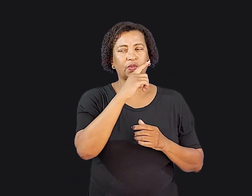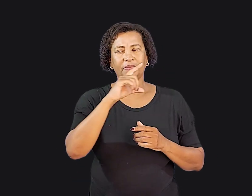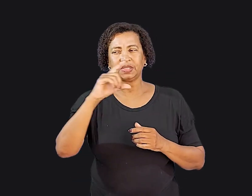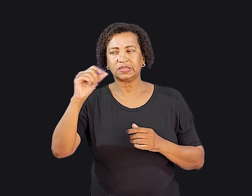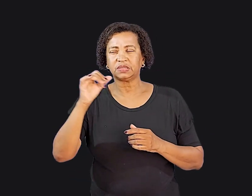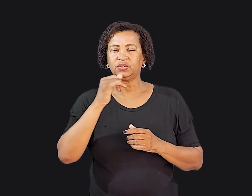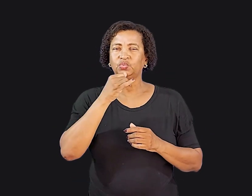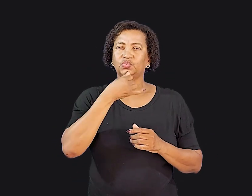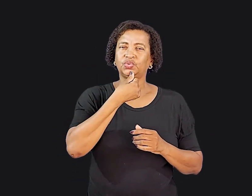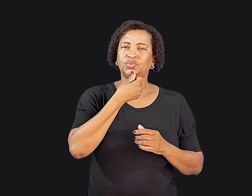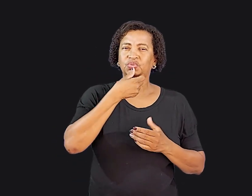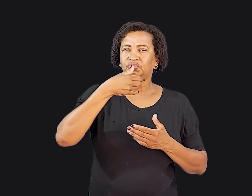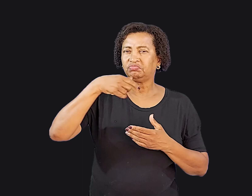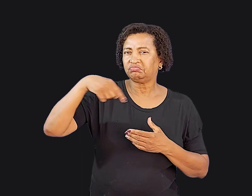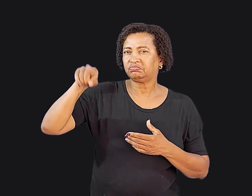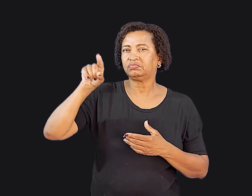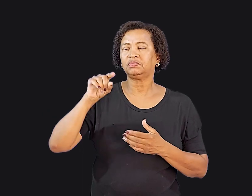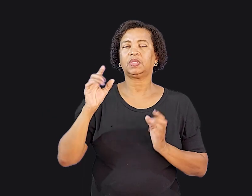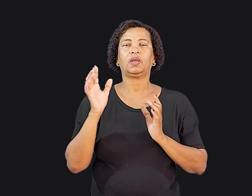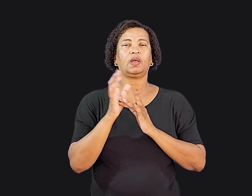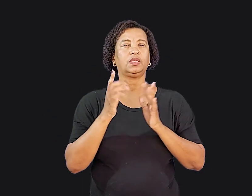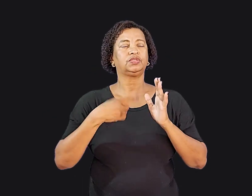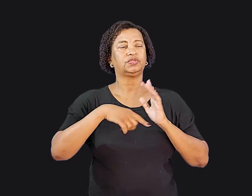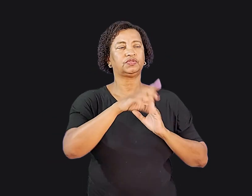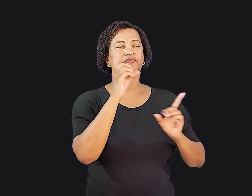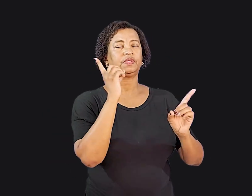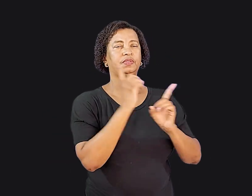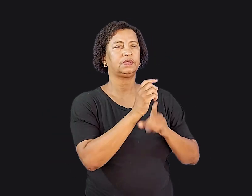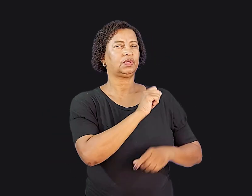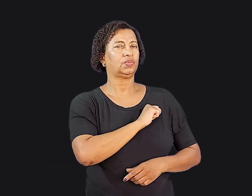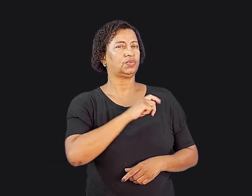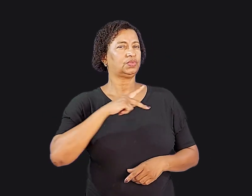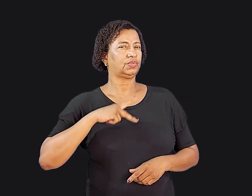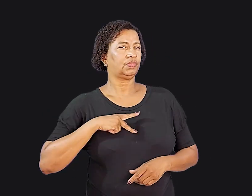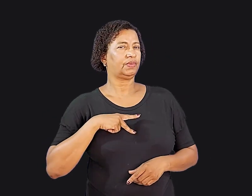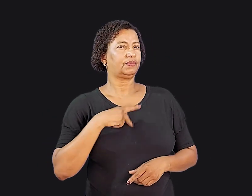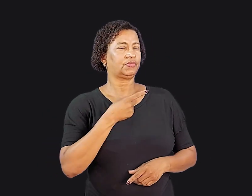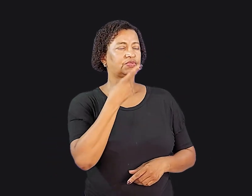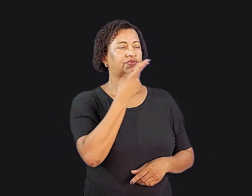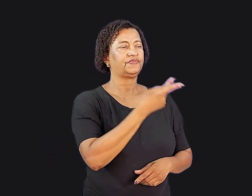triste. Jesus caminha em direção aos apóstolos, balançando a cabeça e diz,